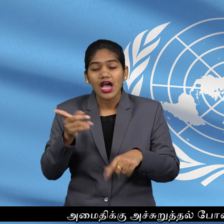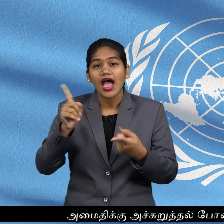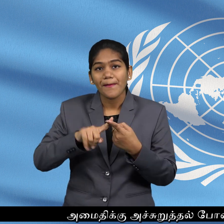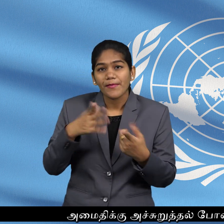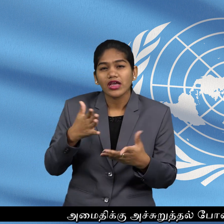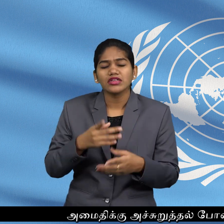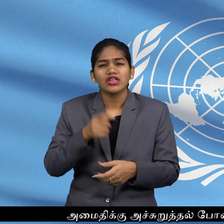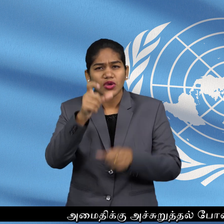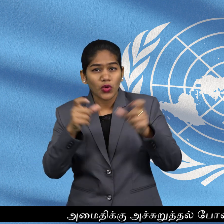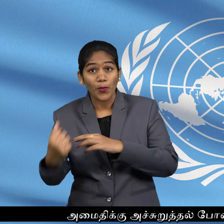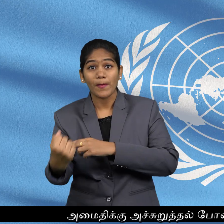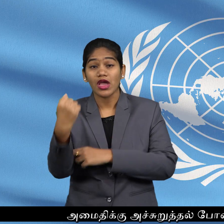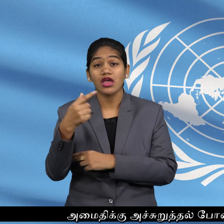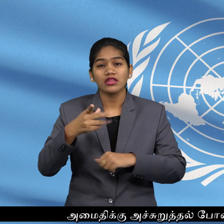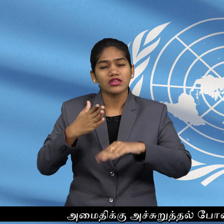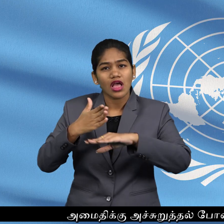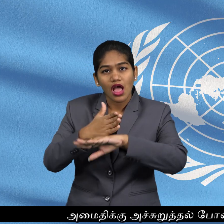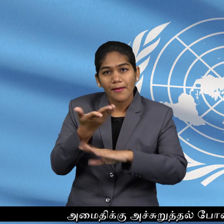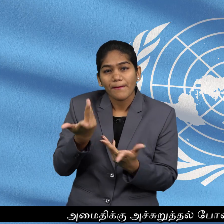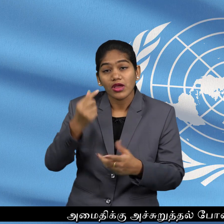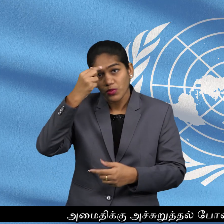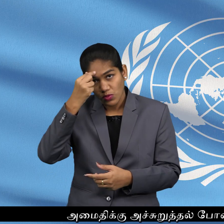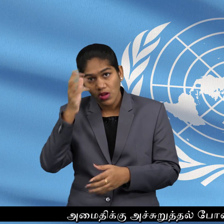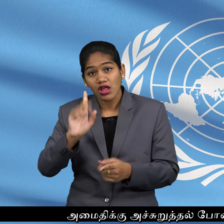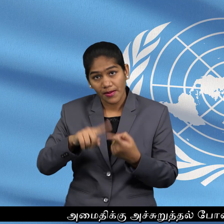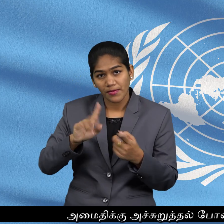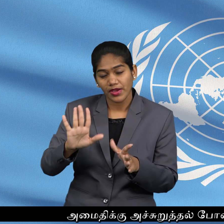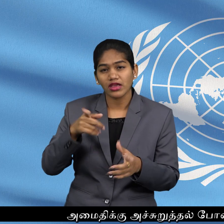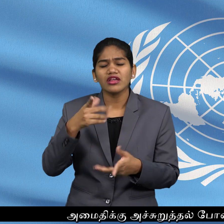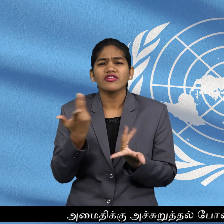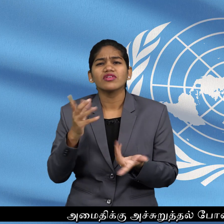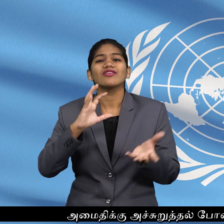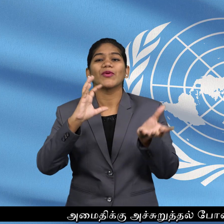உலகளாவிய அமைதிக்கு அச்சுறுத்தல் போன்ற வழக்குகளில் தலையிடுகிறது.